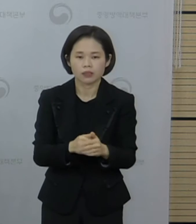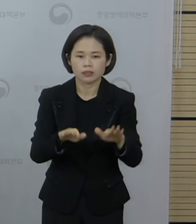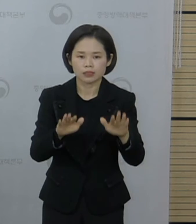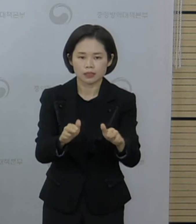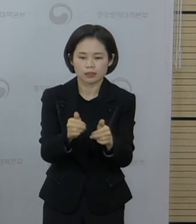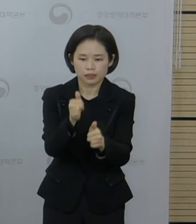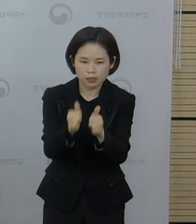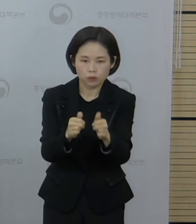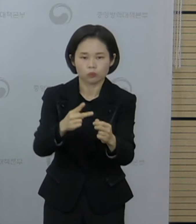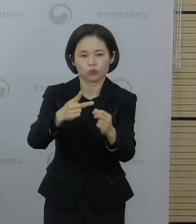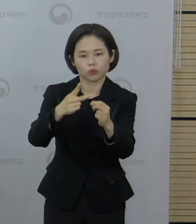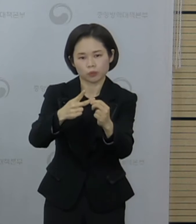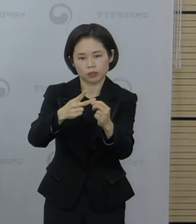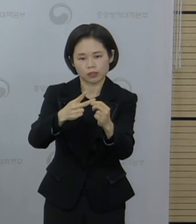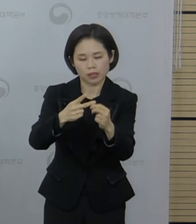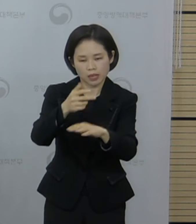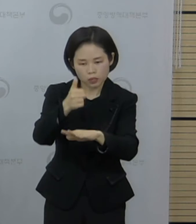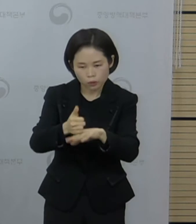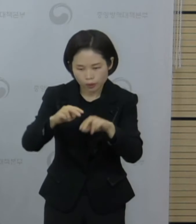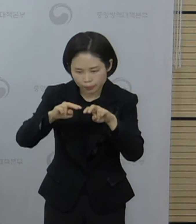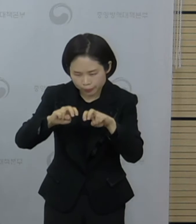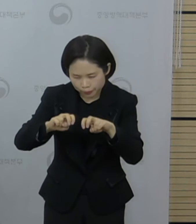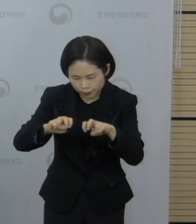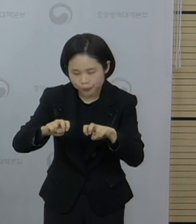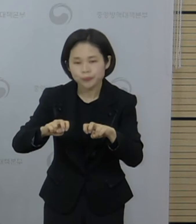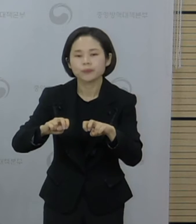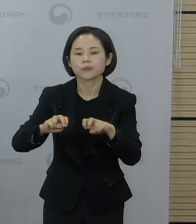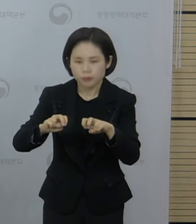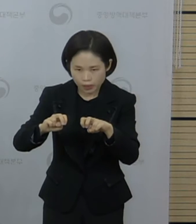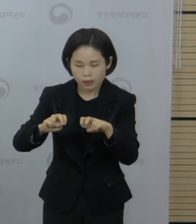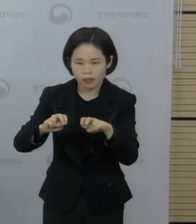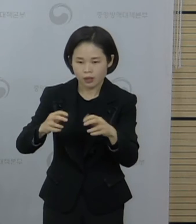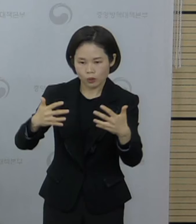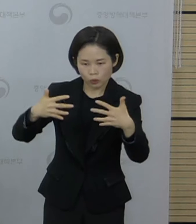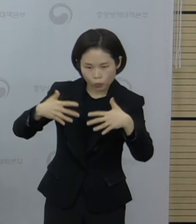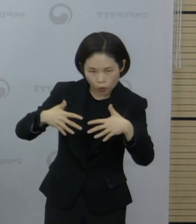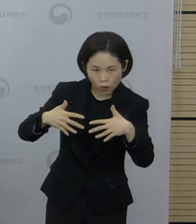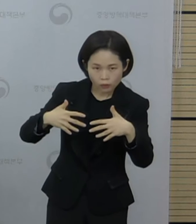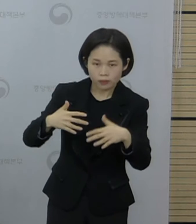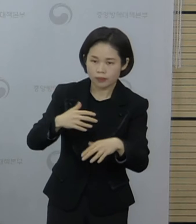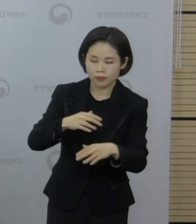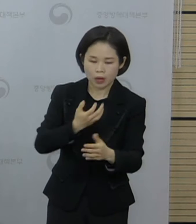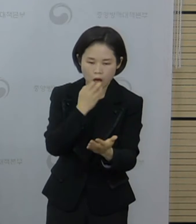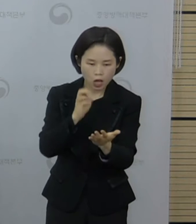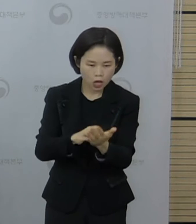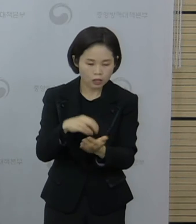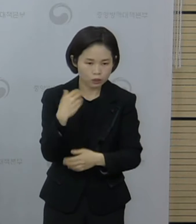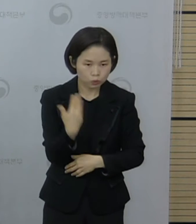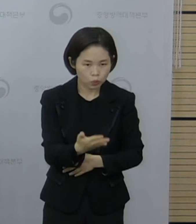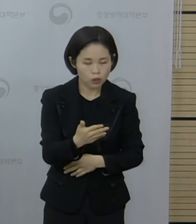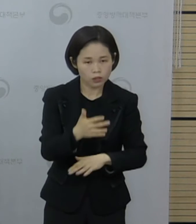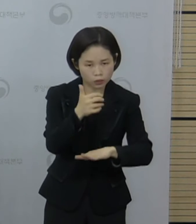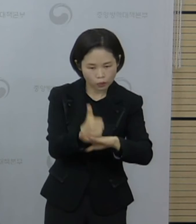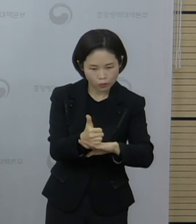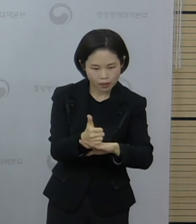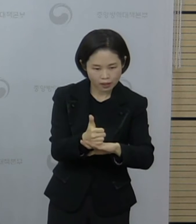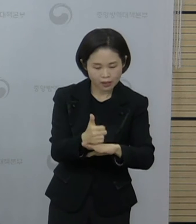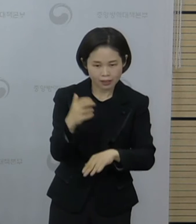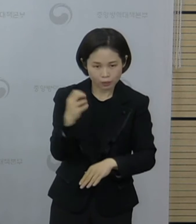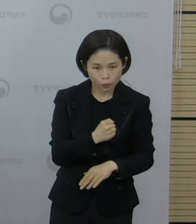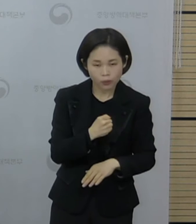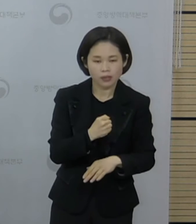사항에 결과 분석 후에 조건부 승인을 신청하고 동시에 그 결과를 토대로 앞으로